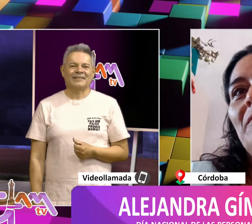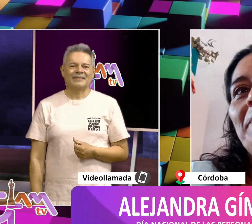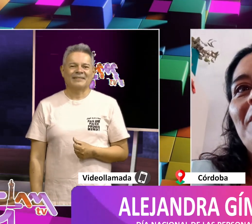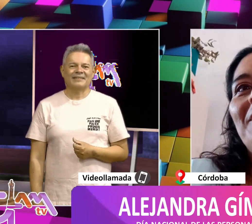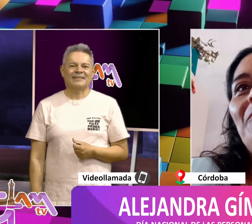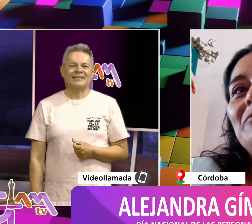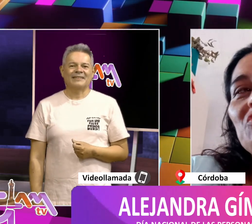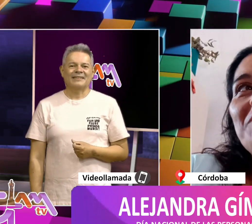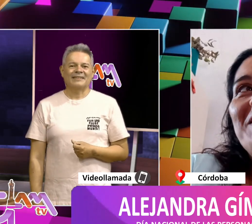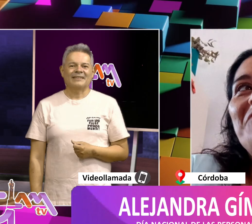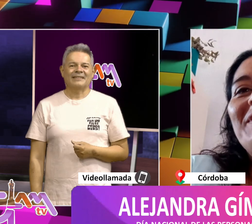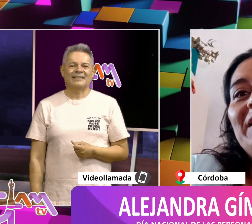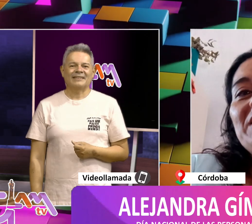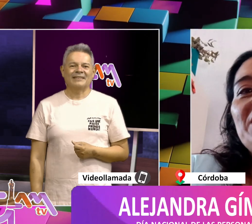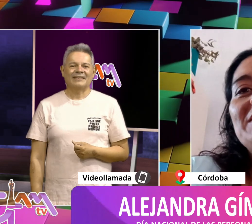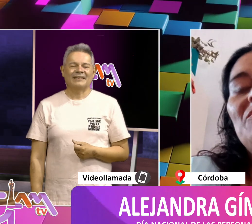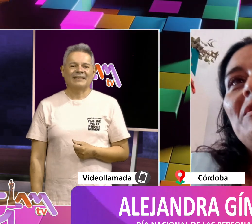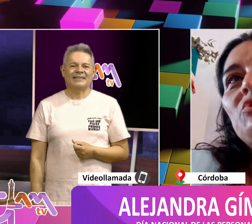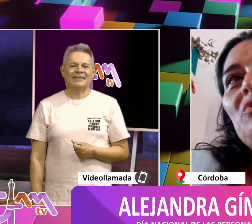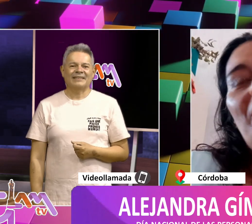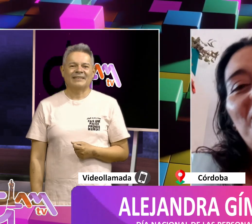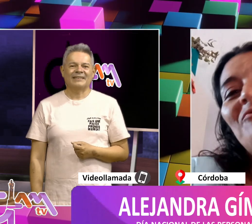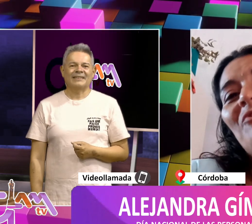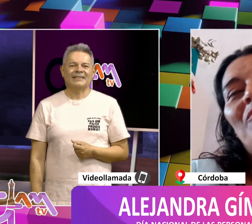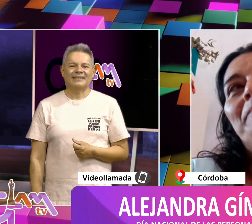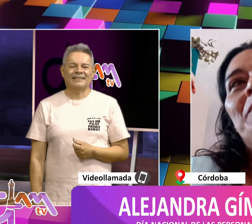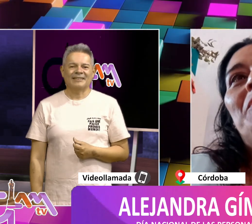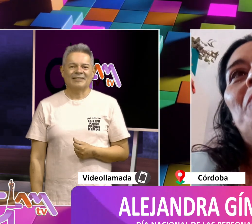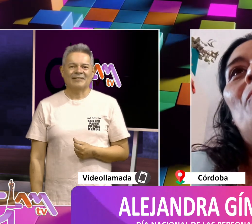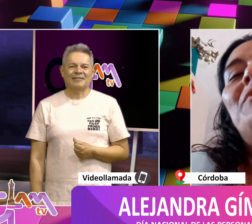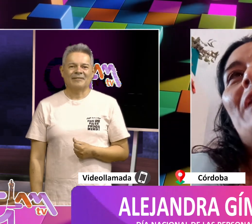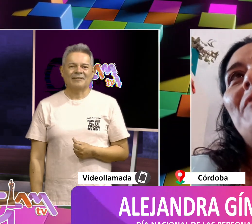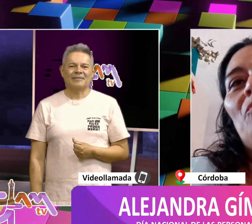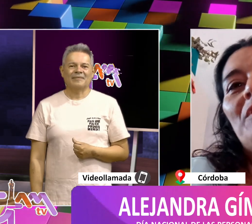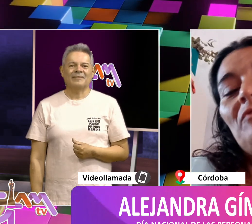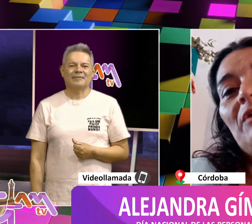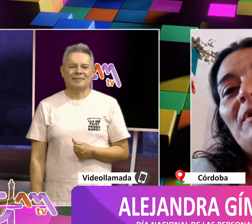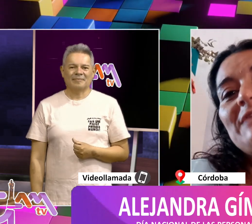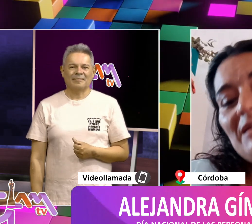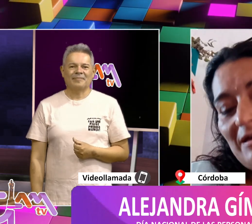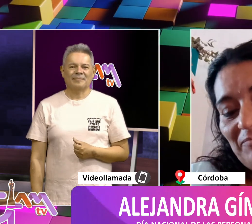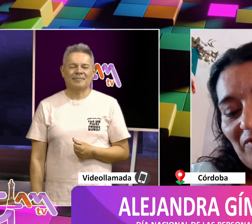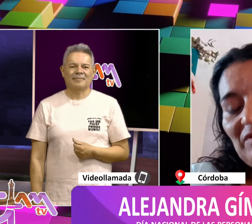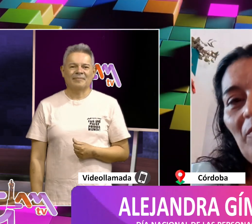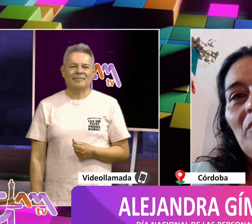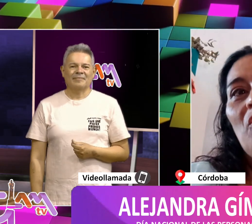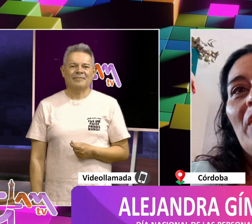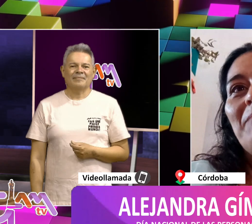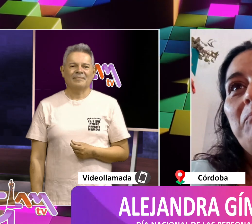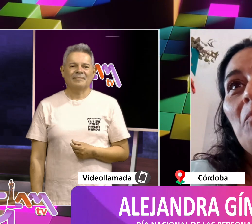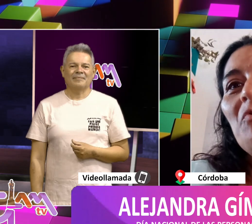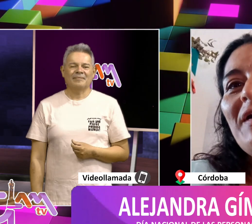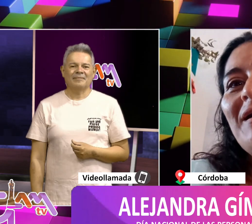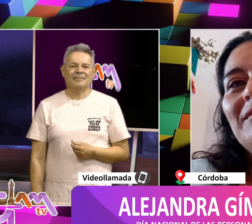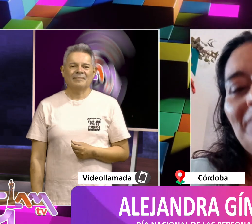puesto. Cuando yo me di cuenta que ella era sorda, yo todavía no estaba estudiando lengua de señas, entonces, bueno, lo